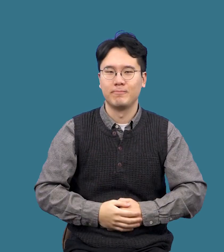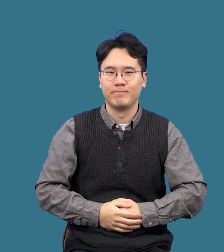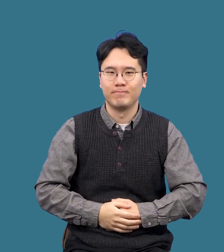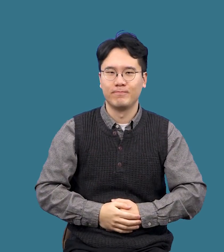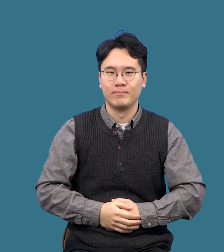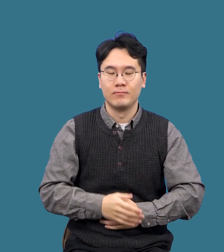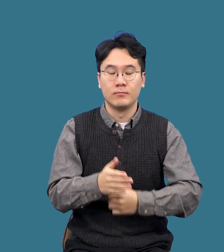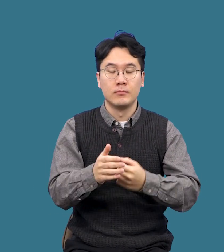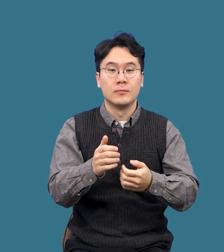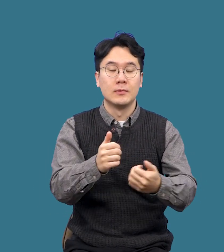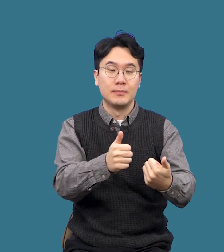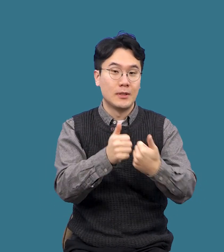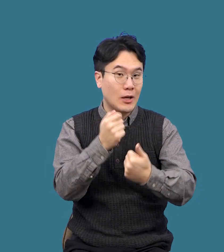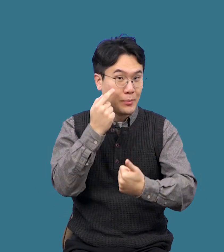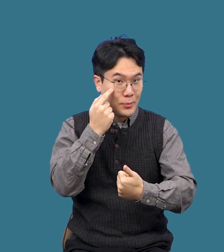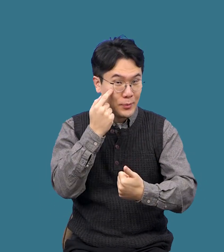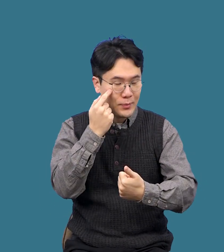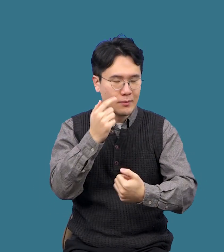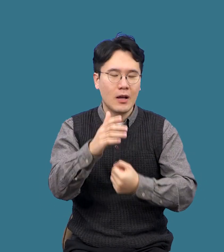하실까요? 하나님 중심의